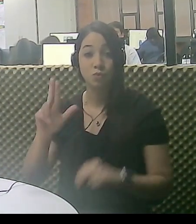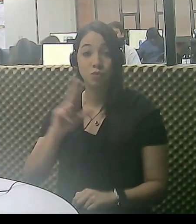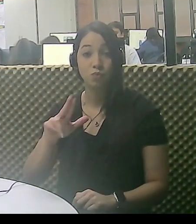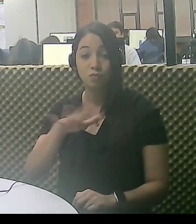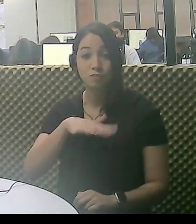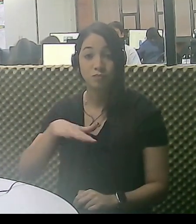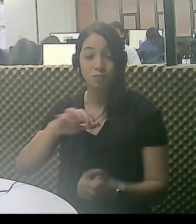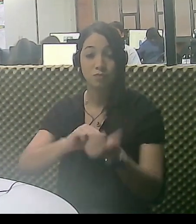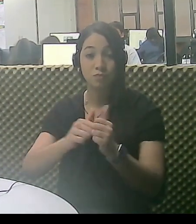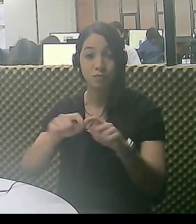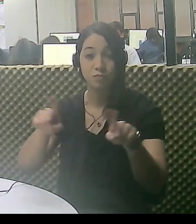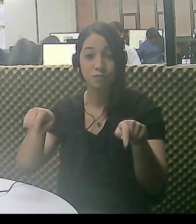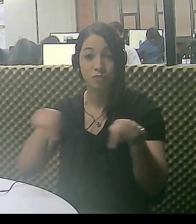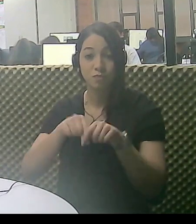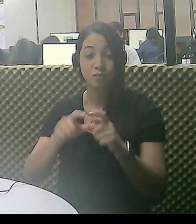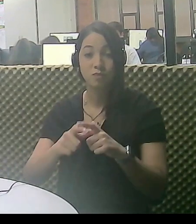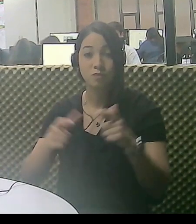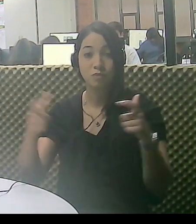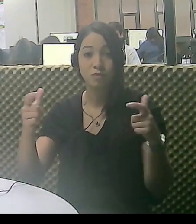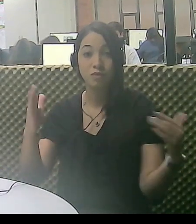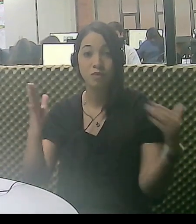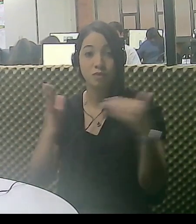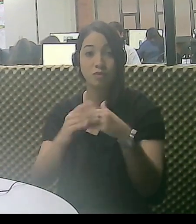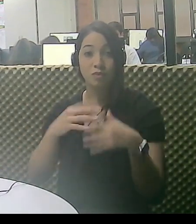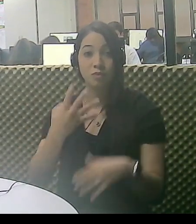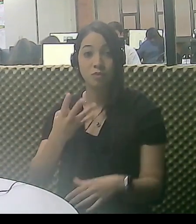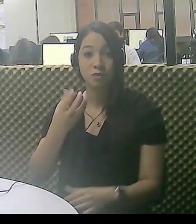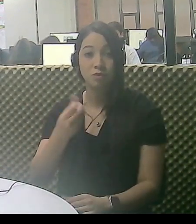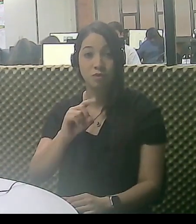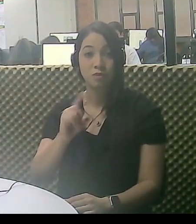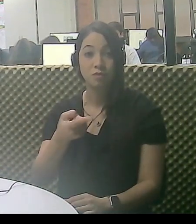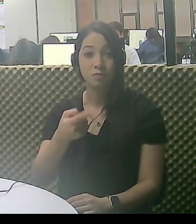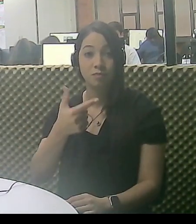gramado pelo público, esse número aumenta e pode chegar a